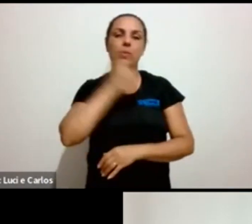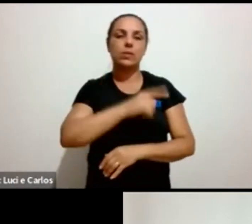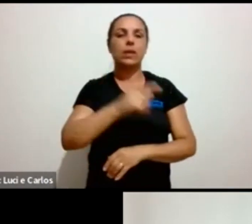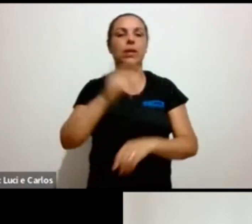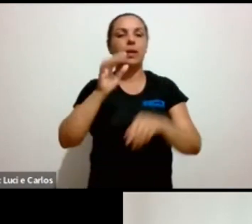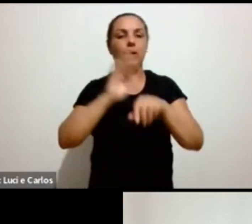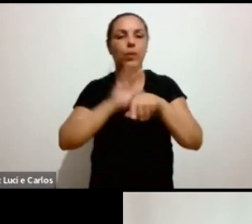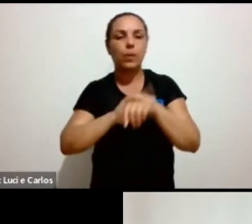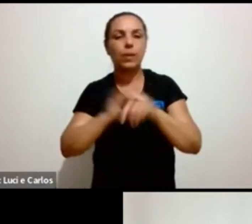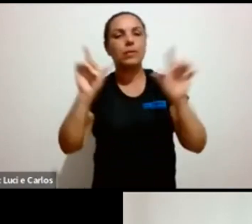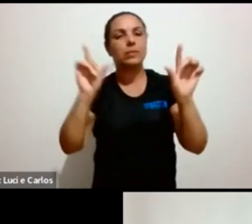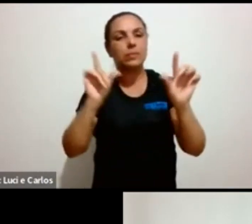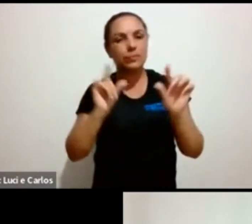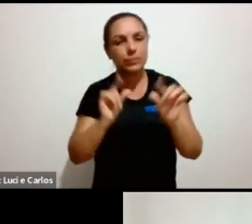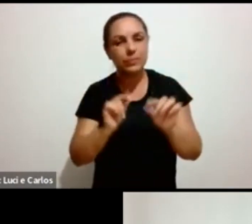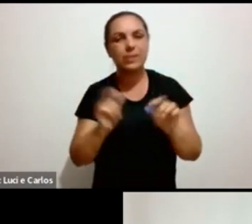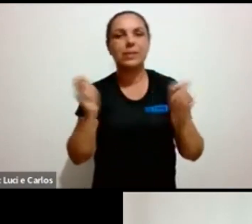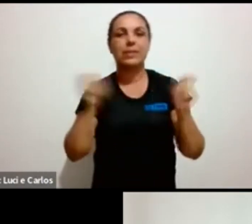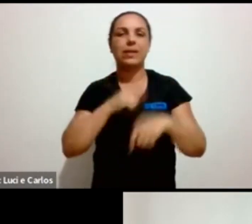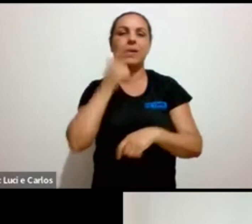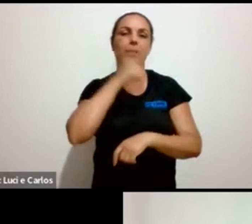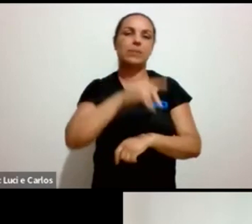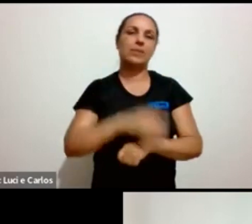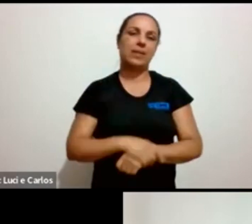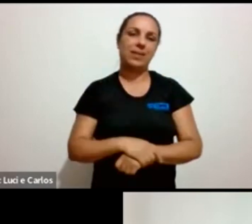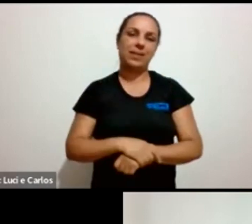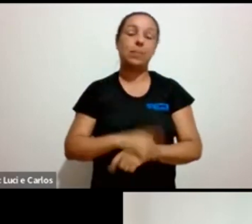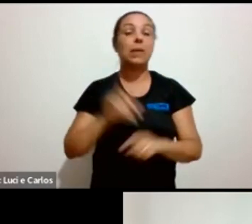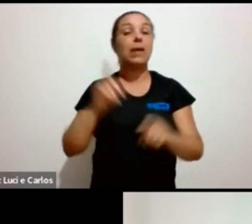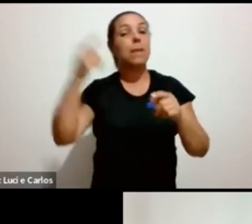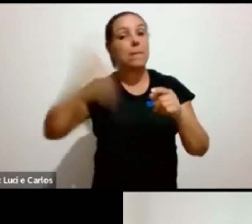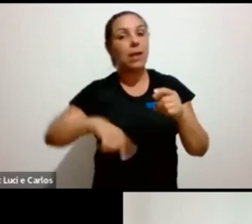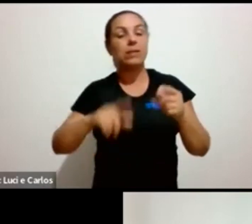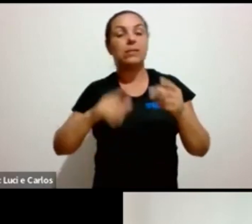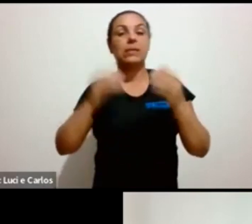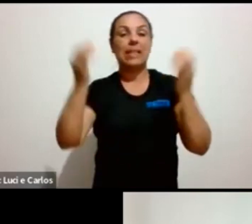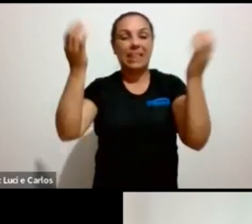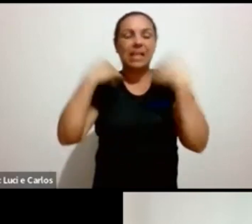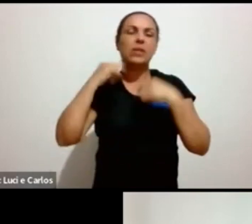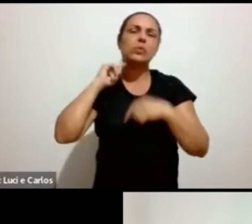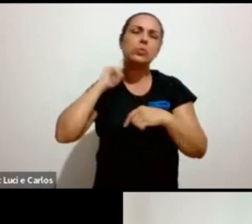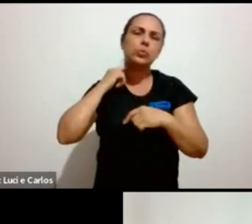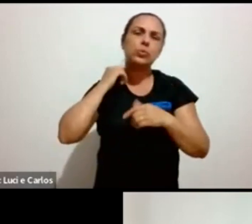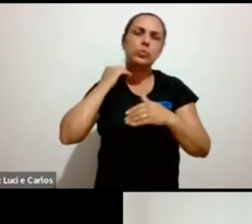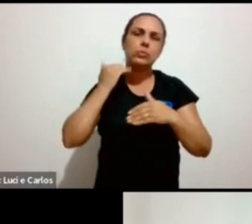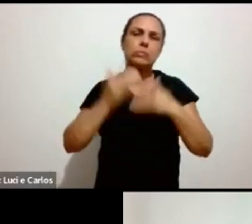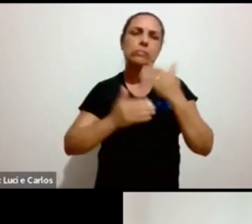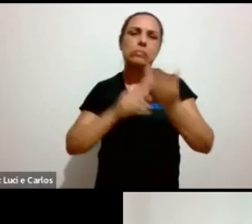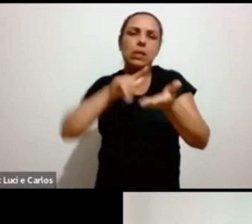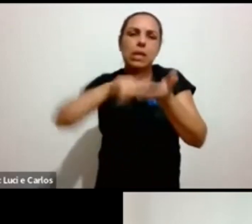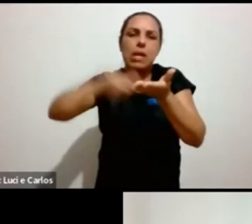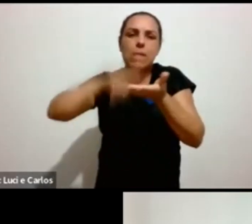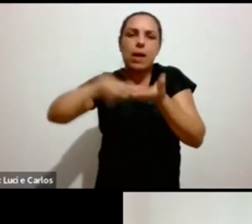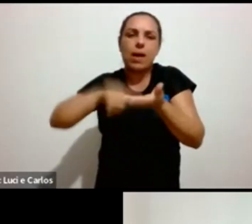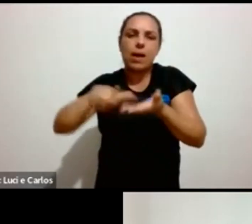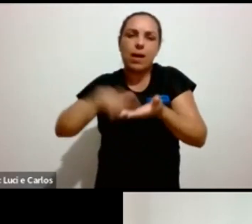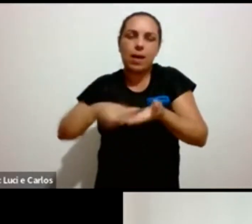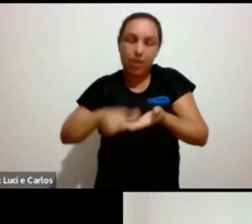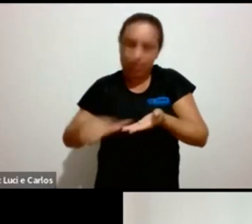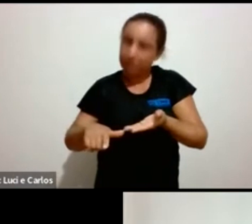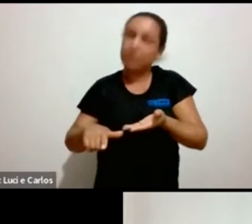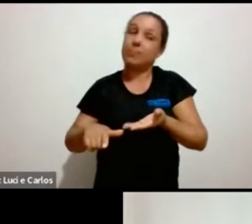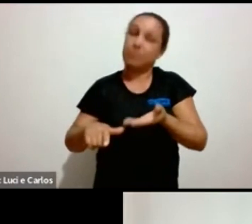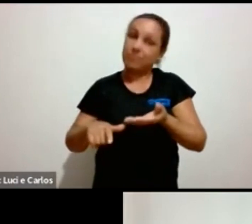Lógico que no tratamento depois eu incluo limpeza do organismo, né? Nunca deixar de tratar o trauma